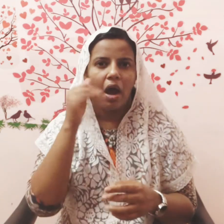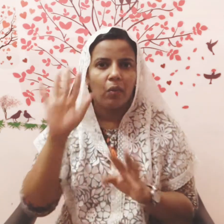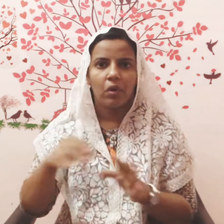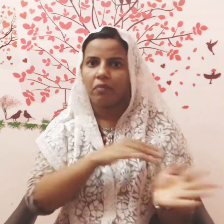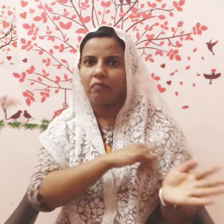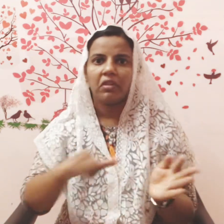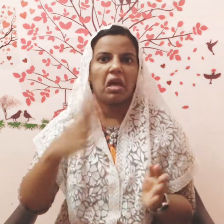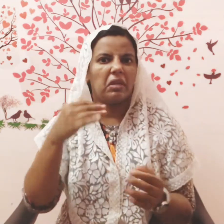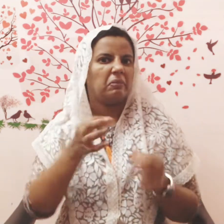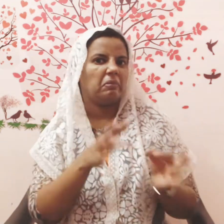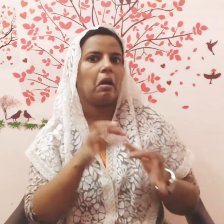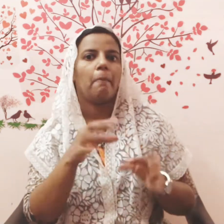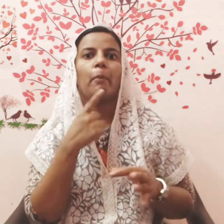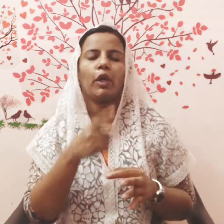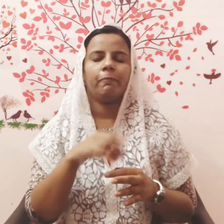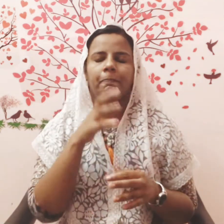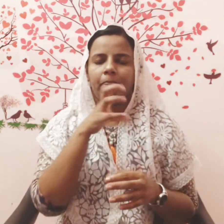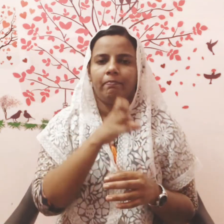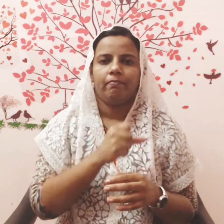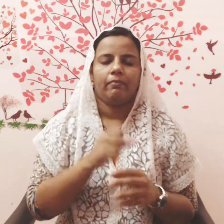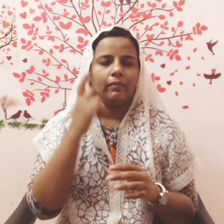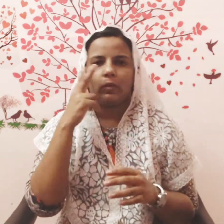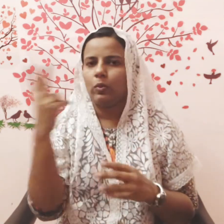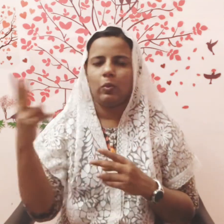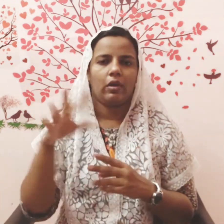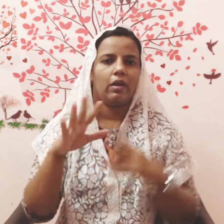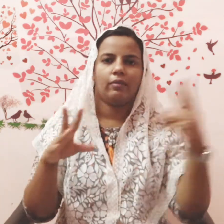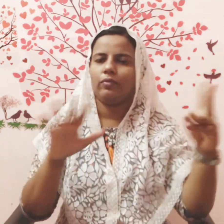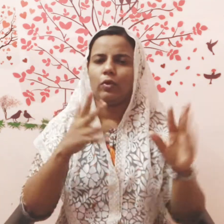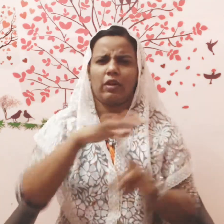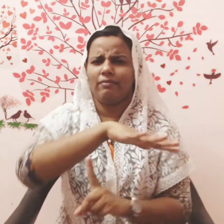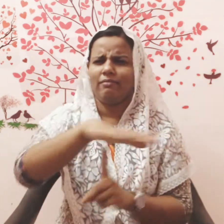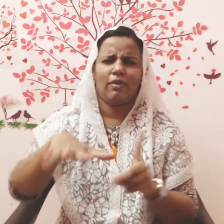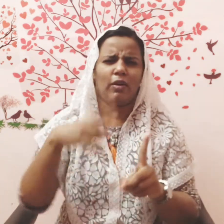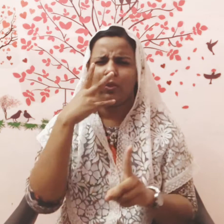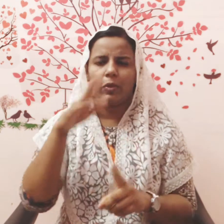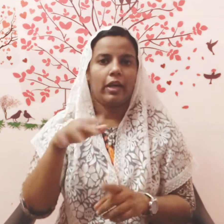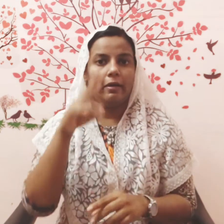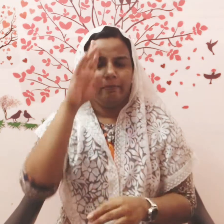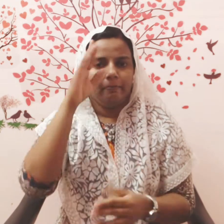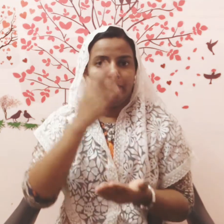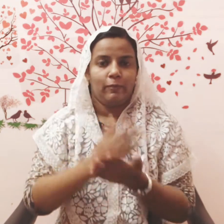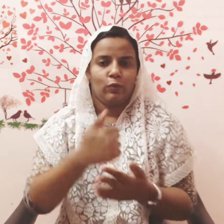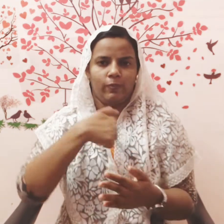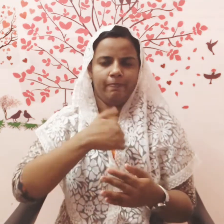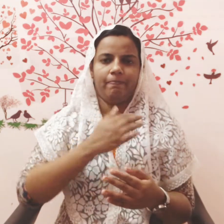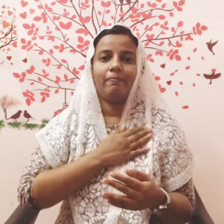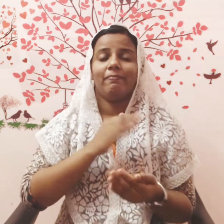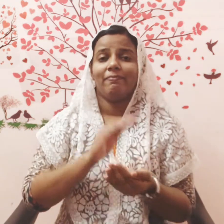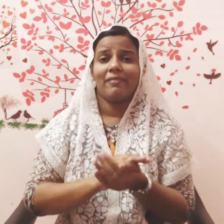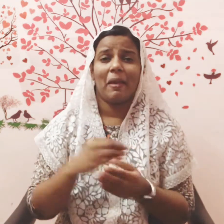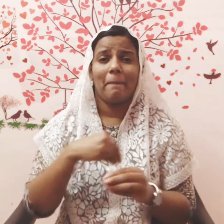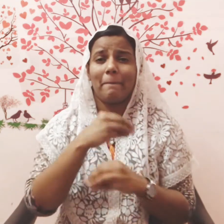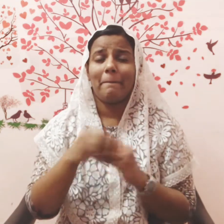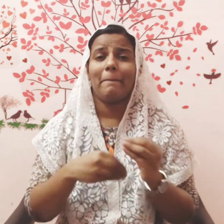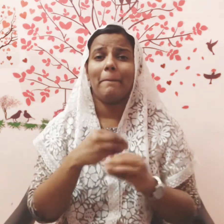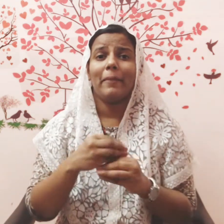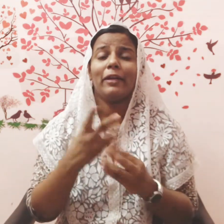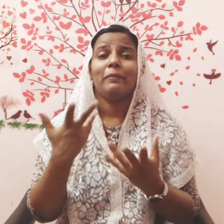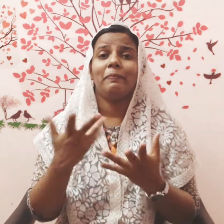കൂടെ നിറച്ച് ഇറങ്ങി നിൽക്കാൻ പാടില്ല. പക്ഷെ അവൾ അതൊന്നും ഗണ്യമാക്കാതെ അവളുടെ മനസ്സിൽ വന്ന ഫെയ്ത്ത്, അവിടെ കഷ്ടത